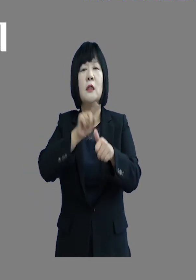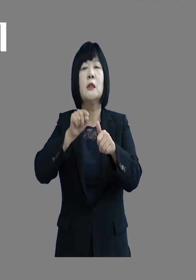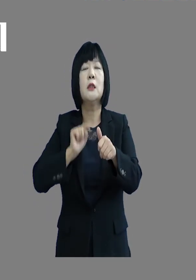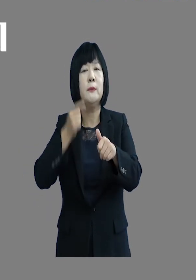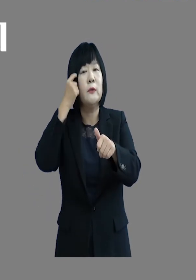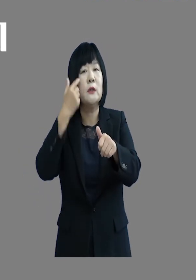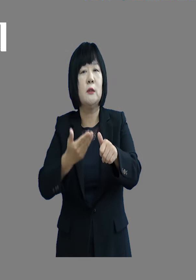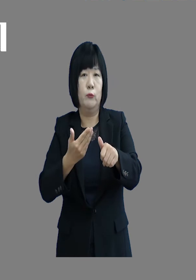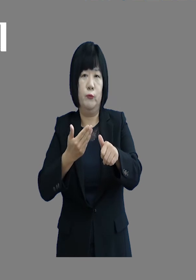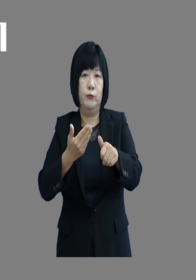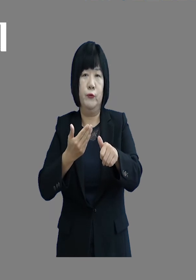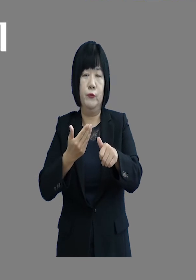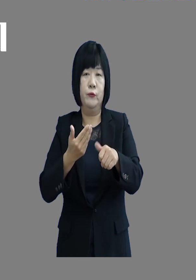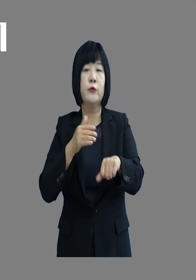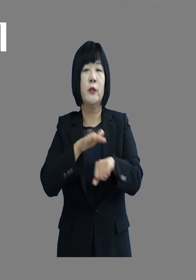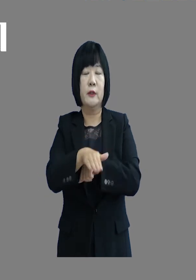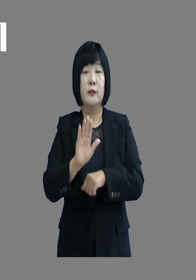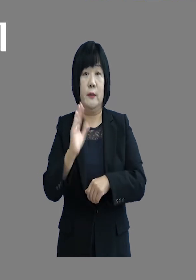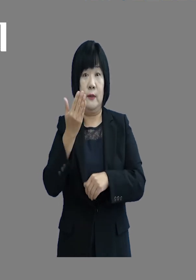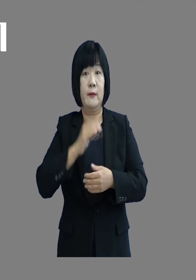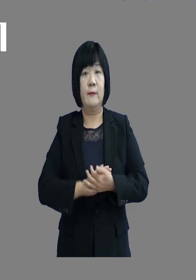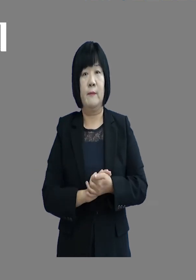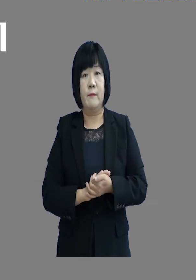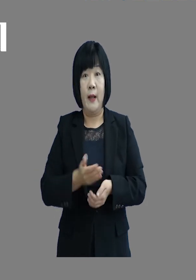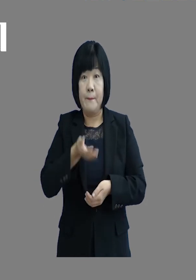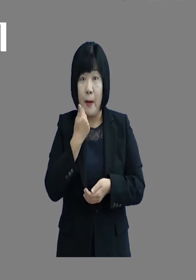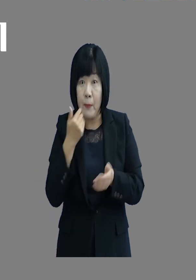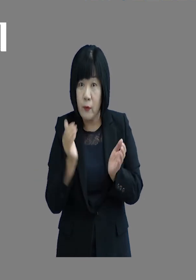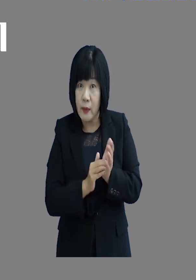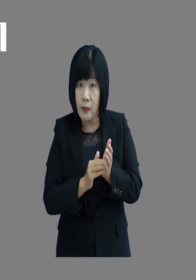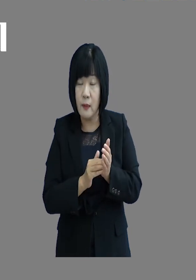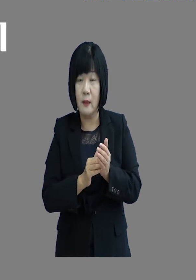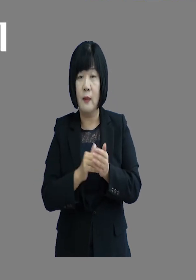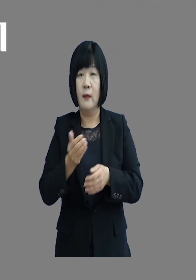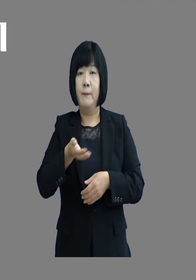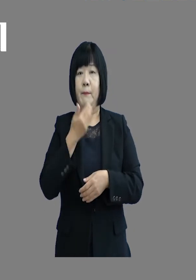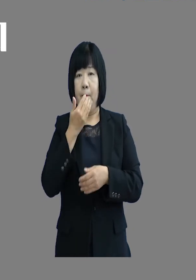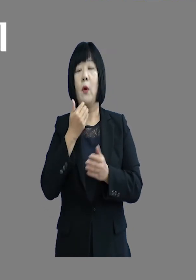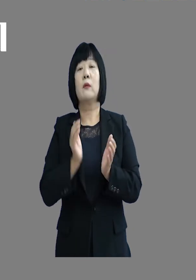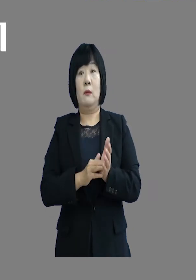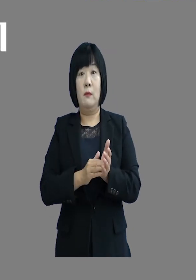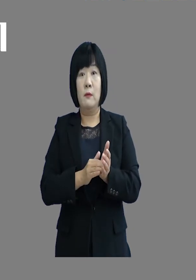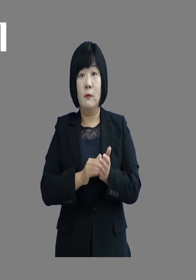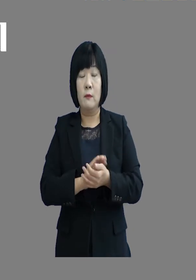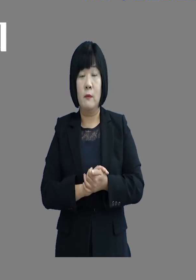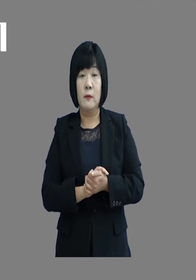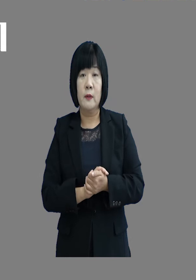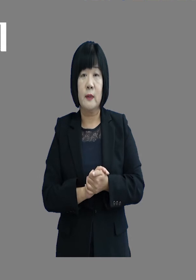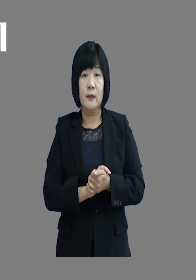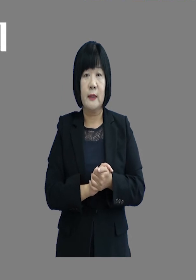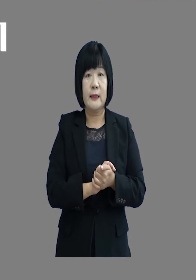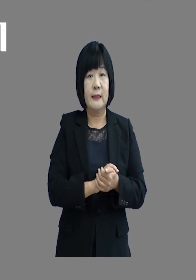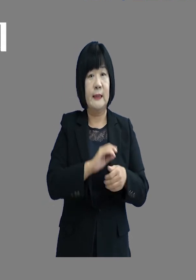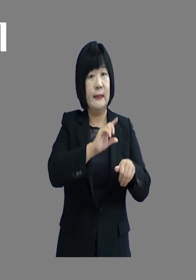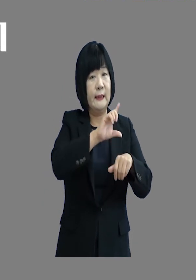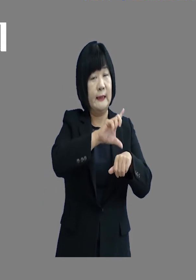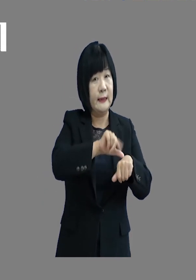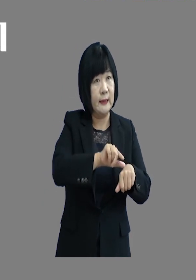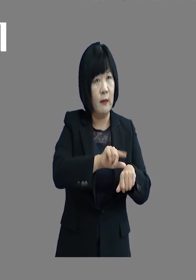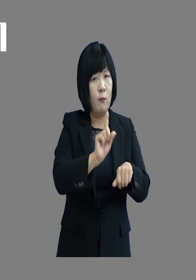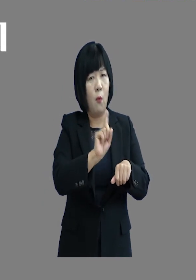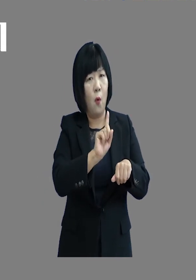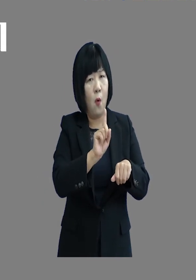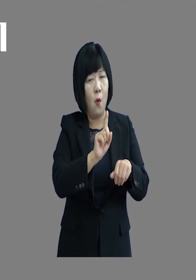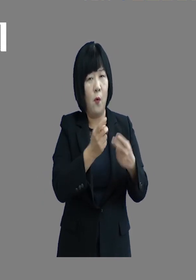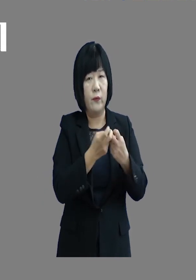밥 먹었어? 뭐 혹은 밥 먹어? 등의 뭐 앞에 이제 어떤 시간 부사를 함께 사용하느냐에